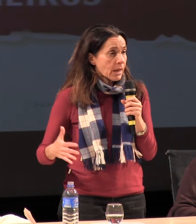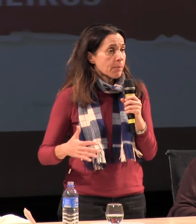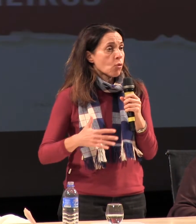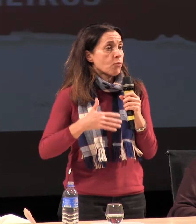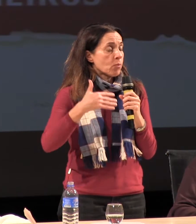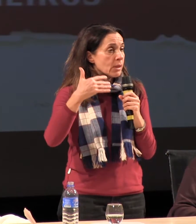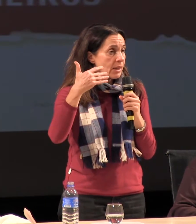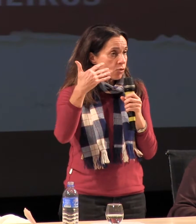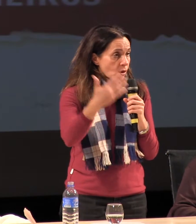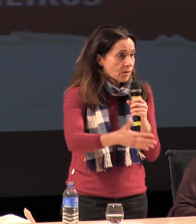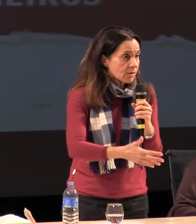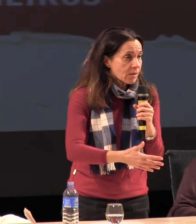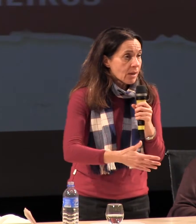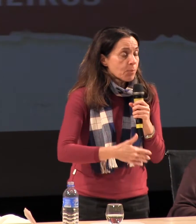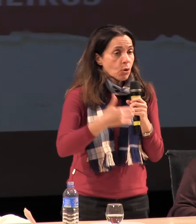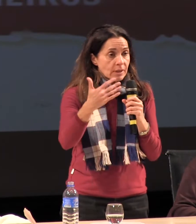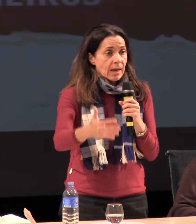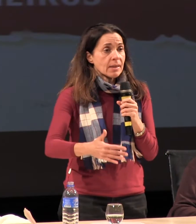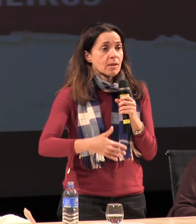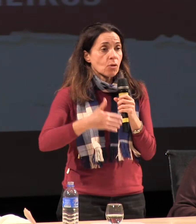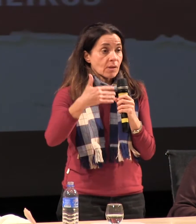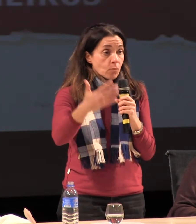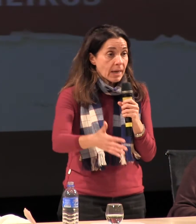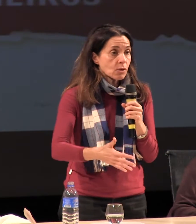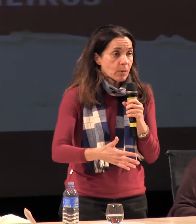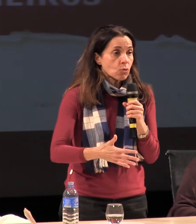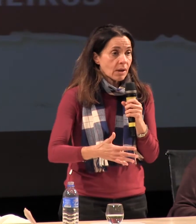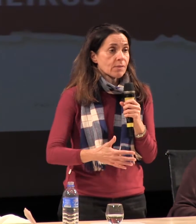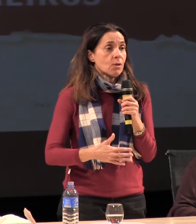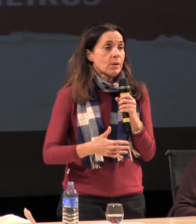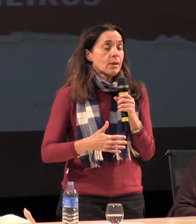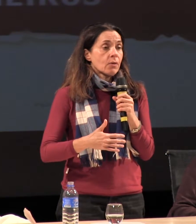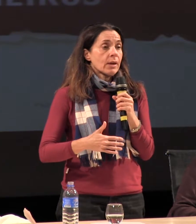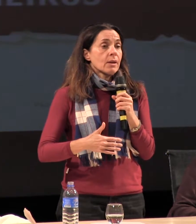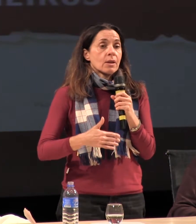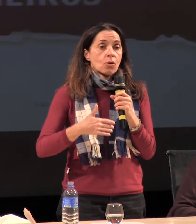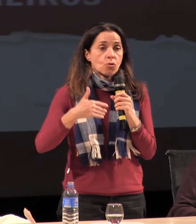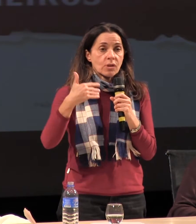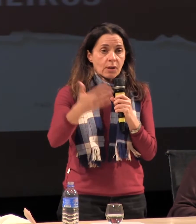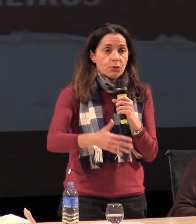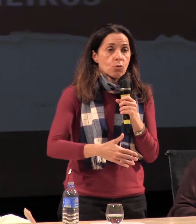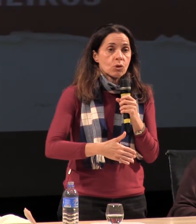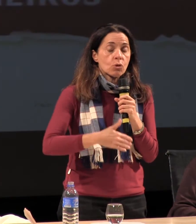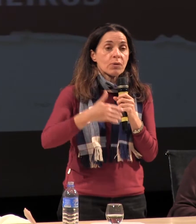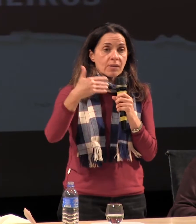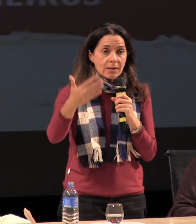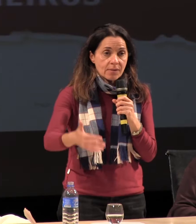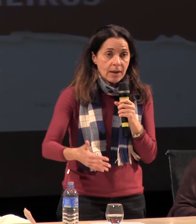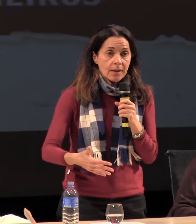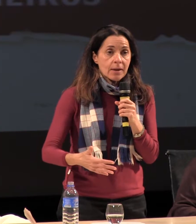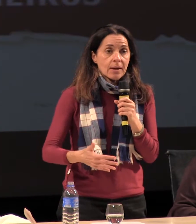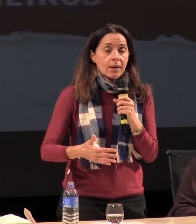problema como vão manter as nossas prioridades as nossas metas para a educação né nossos desafios de